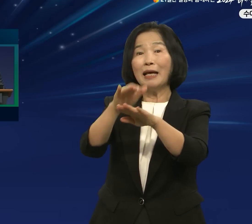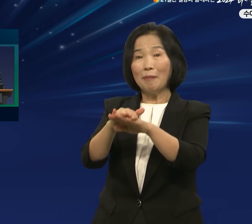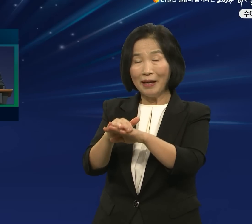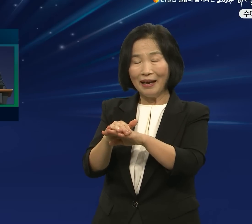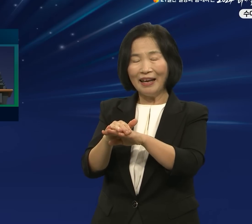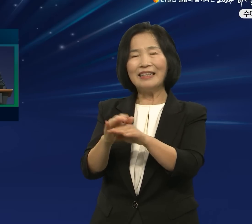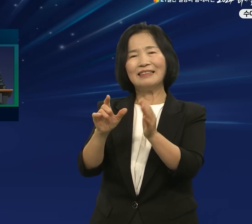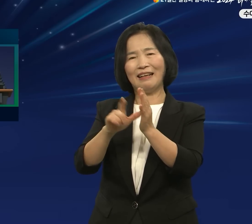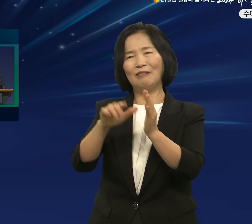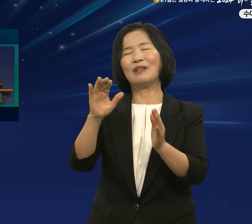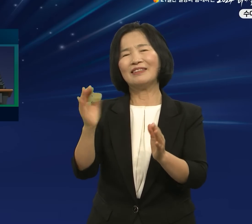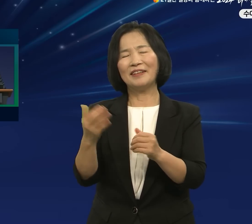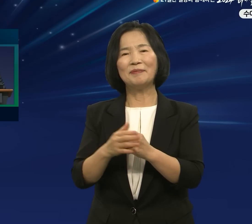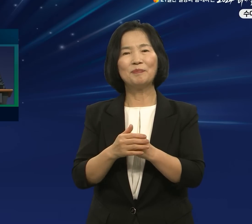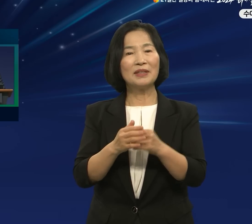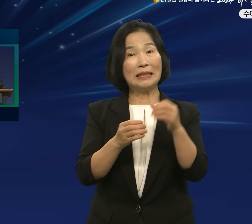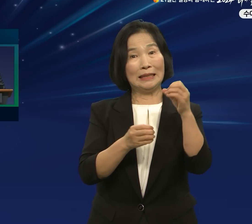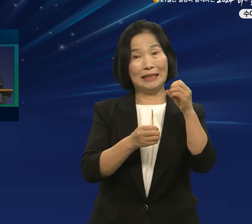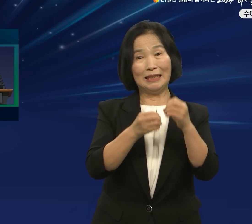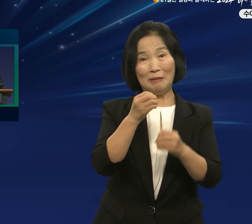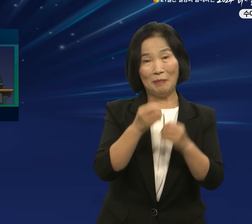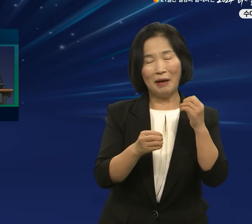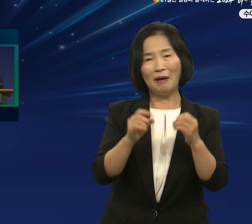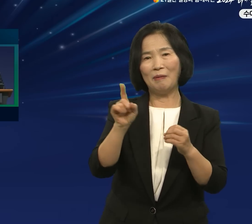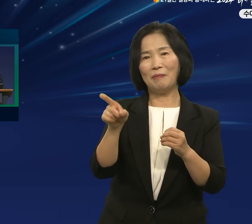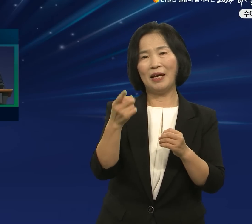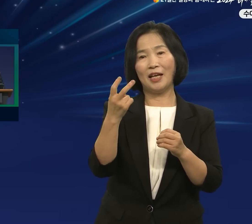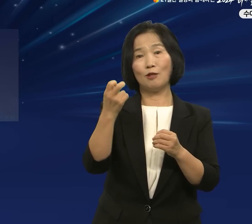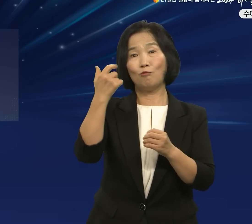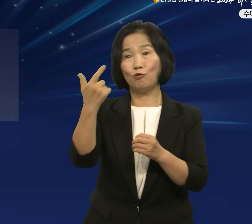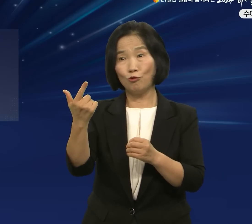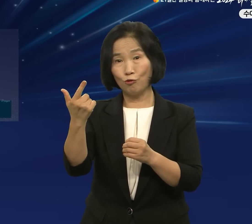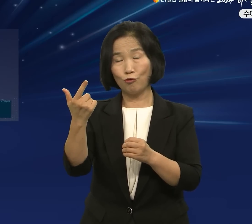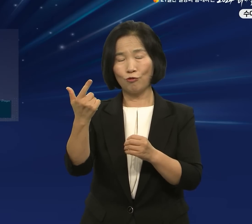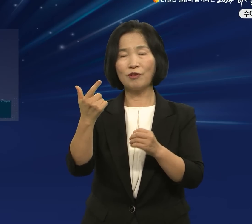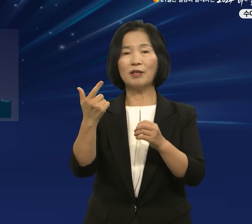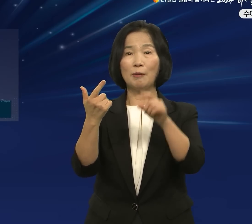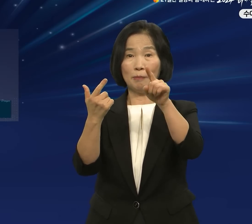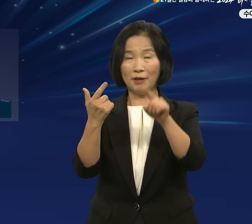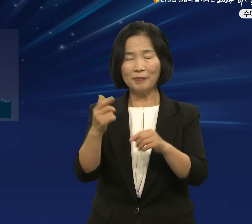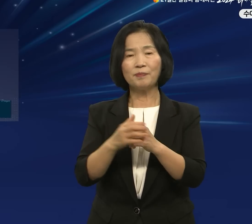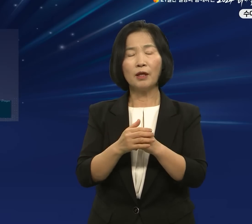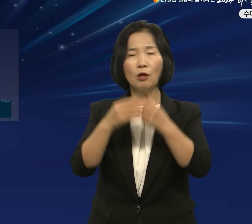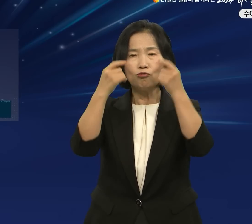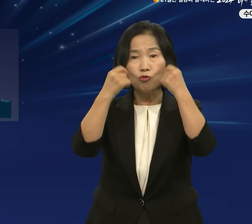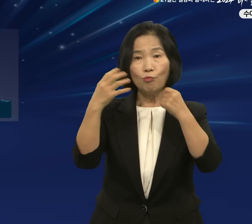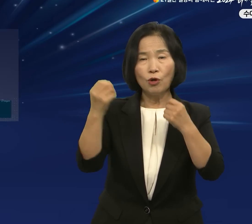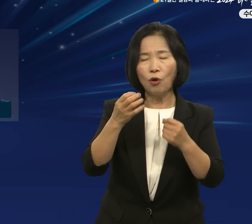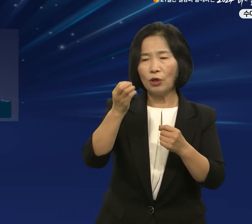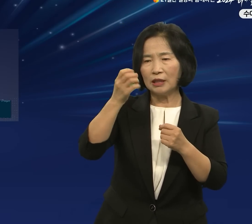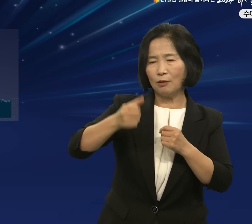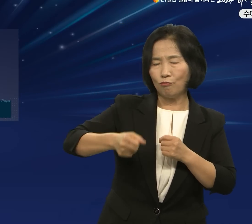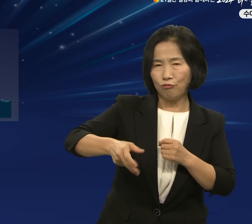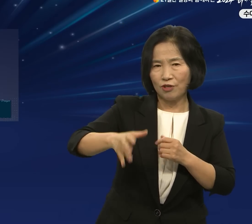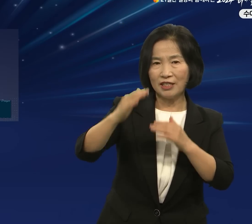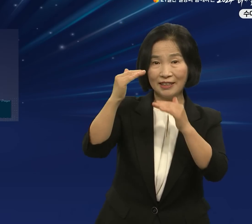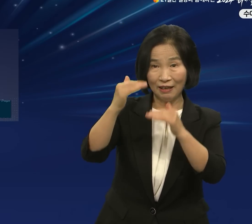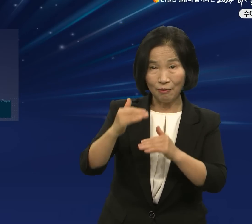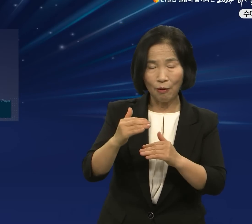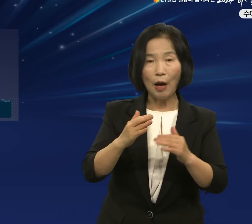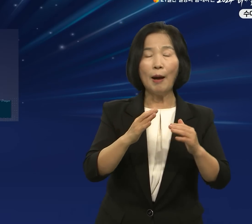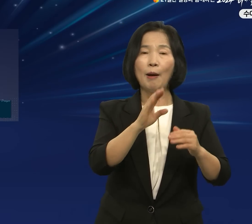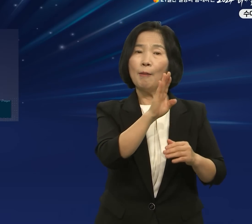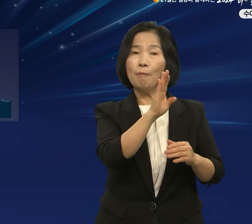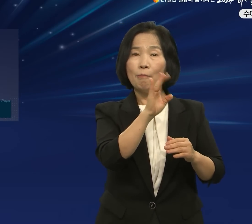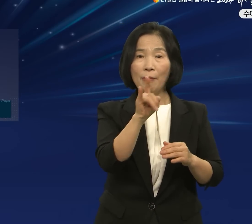부탁받았습니다. 시편 126편 눈물로 씨를 뿌리는 자였습니다. 바벨론